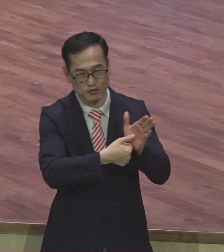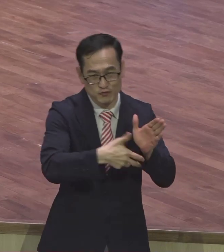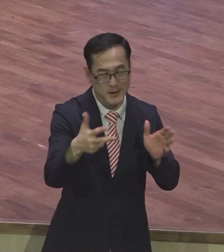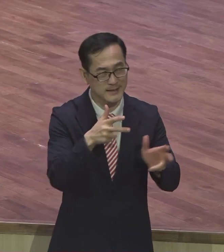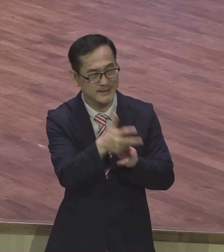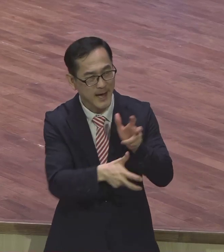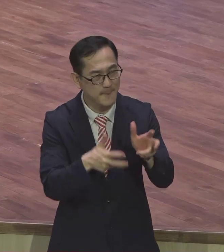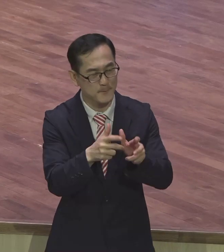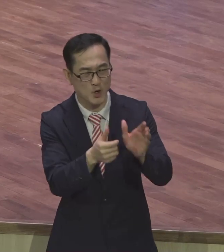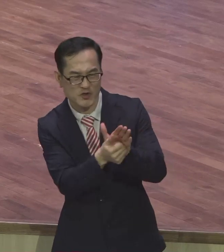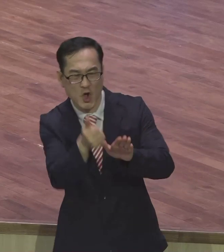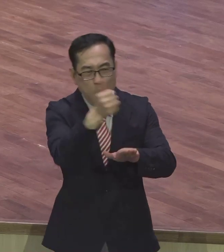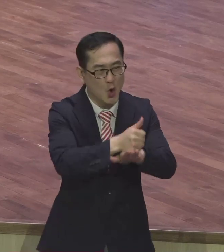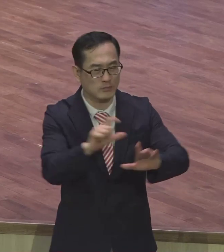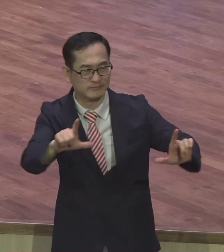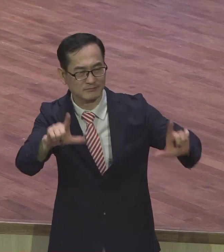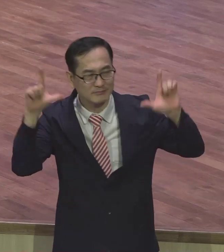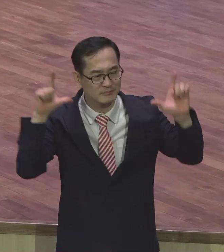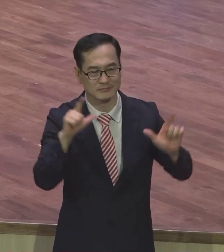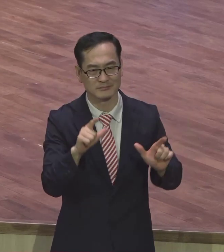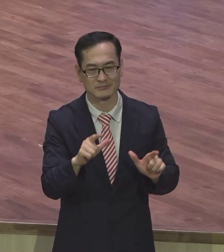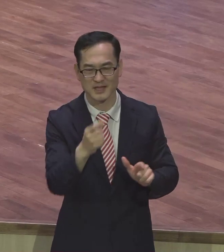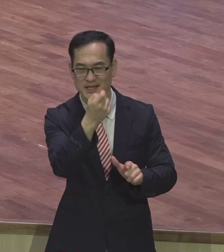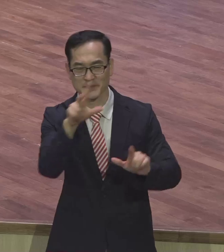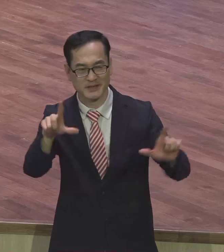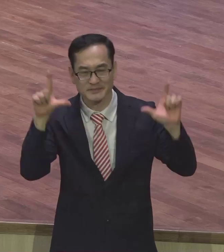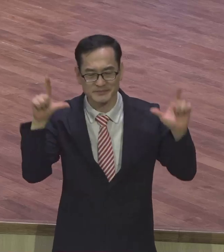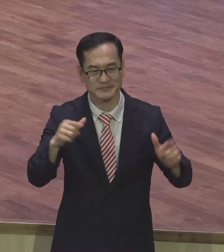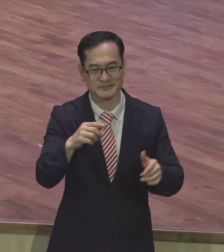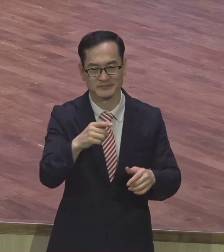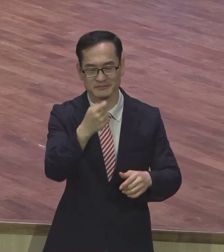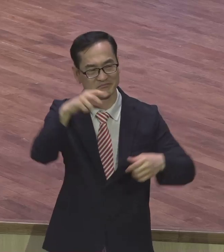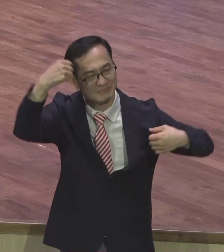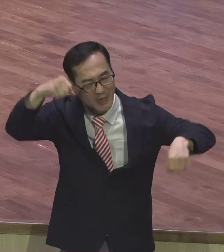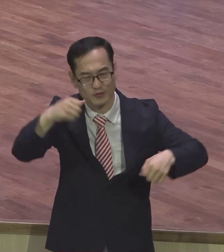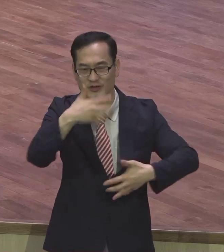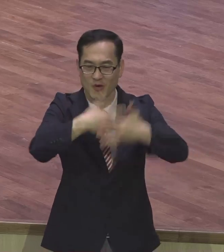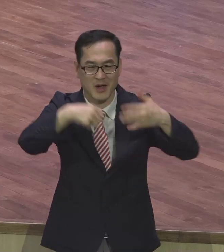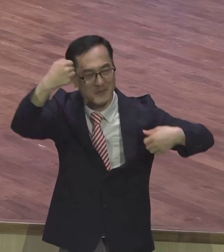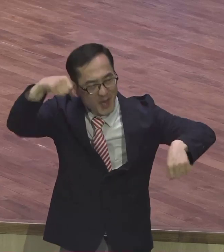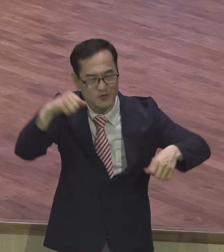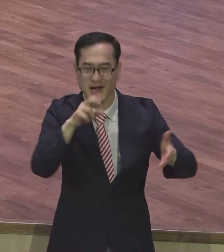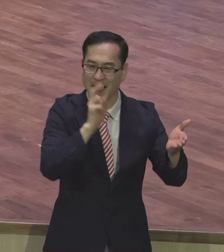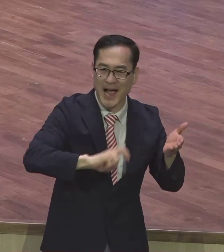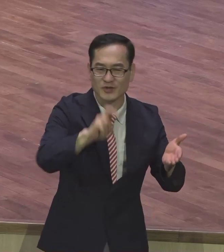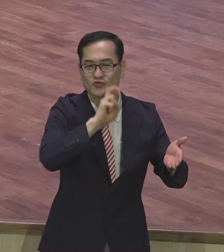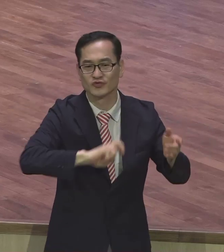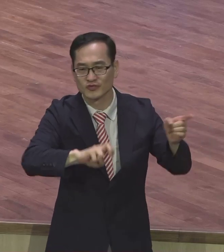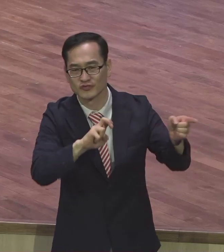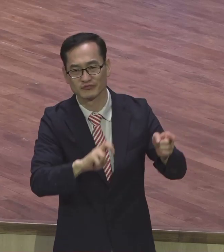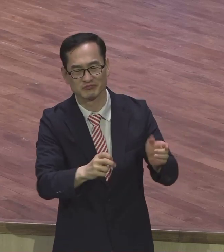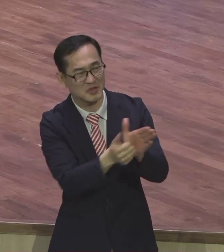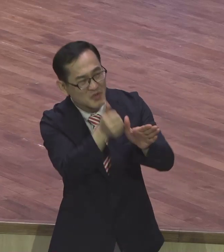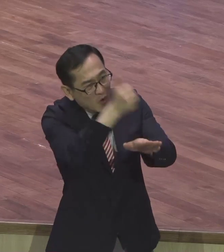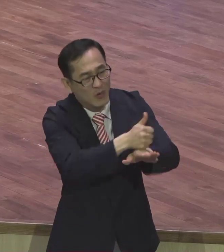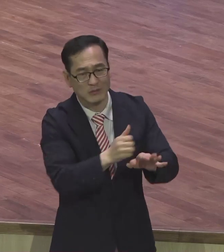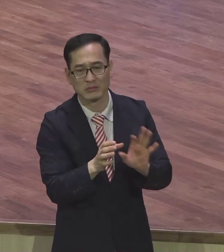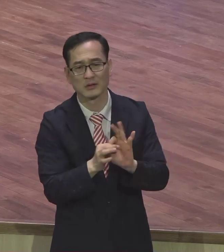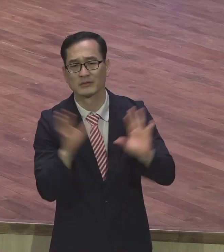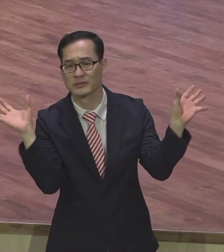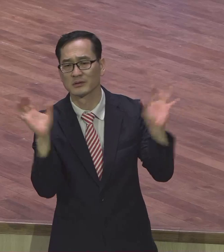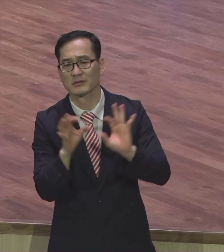사업가든지 그 사람의 탤런트든지 여러분이 좋아하는 배우든지 가수든지 상관없이 BTS든지 상관없이